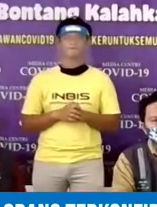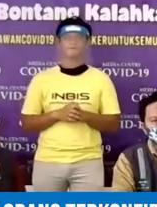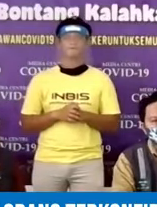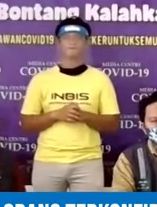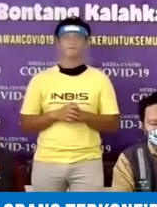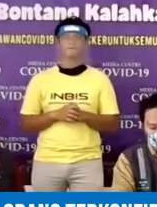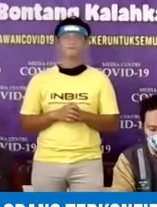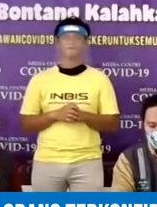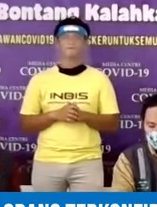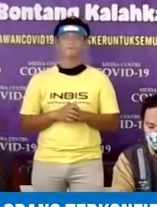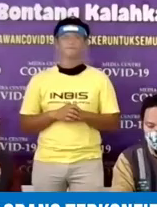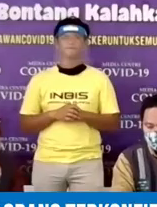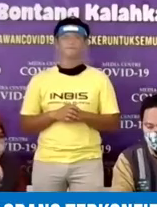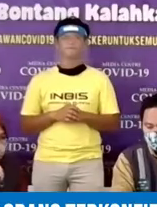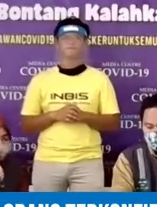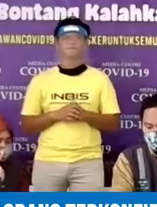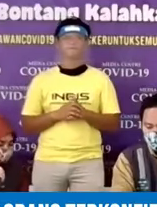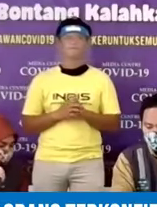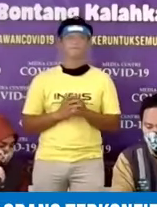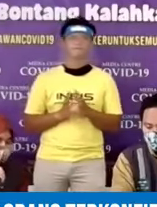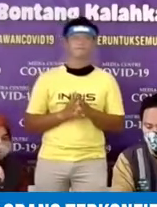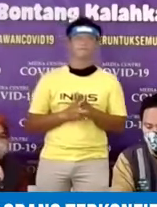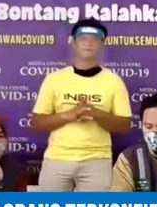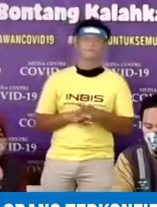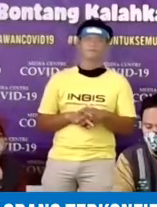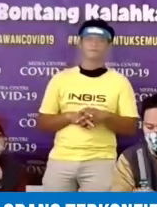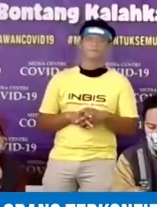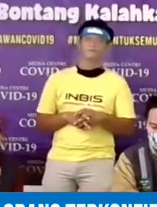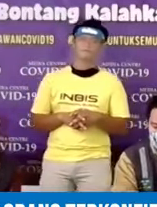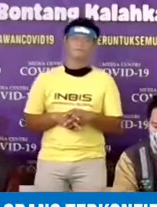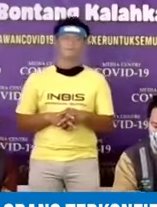tidak masih ada lagi muntang pos